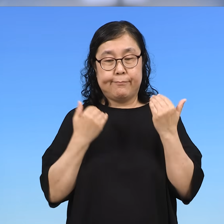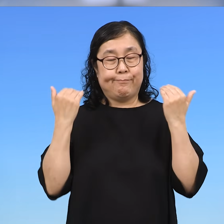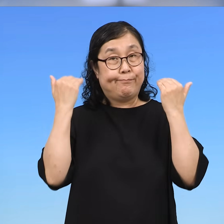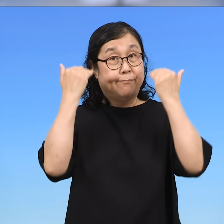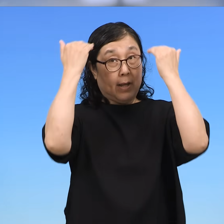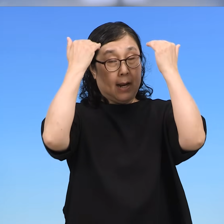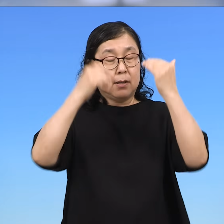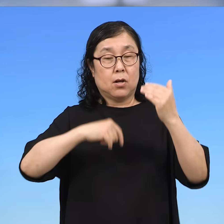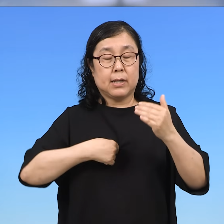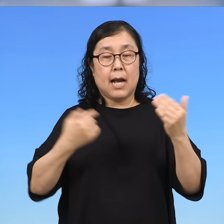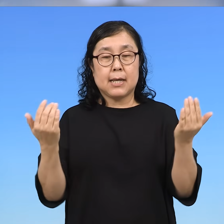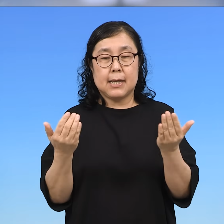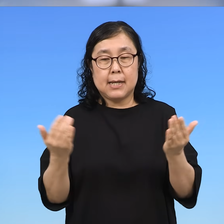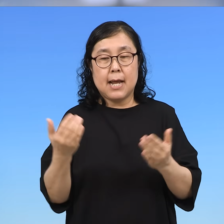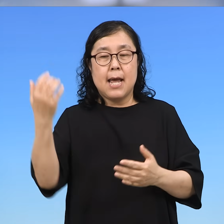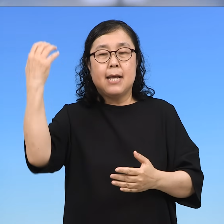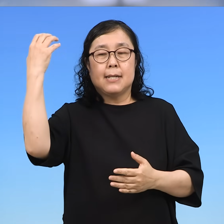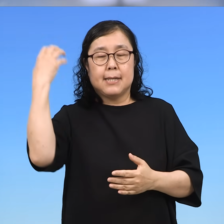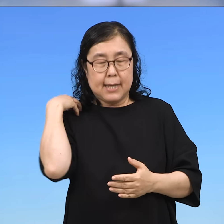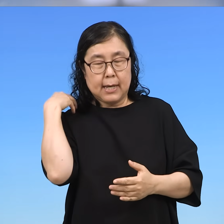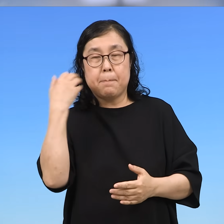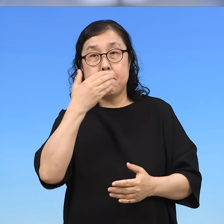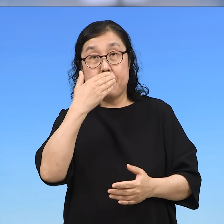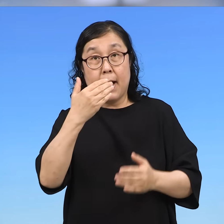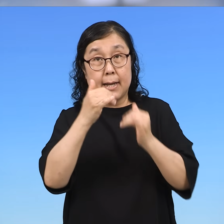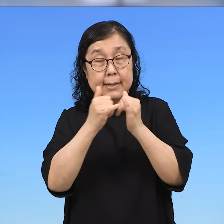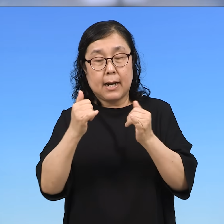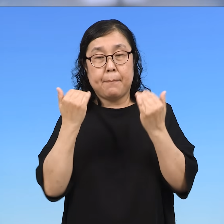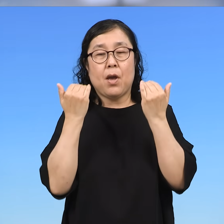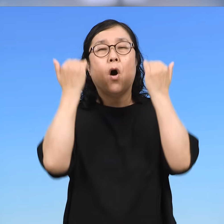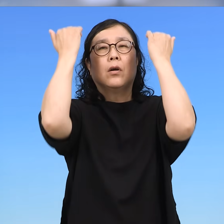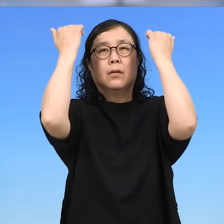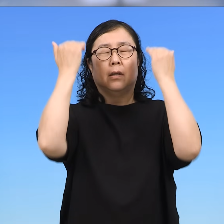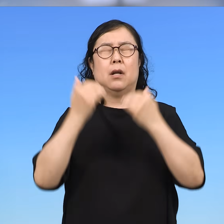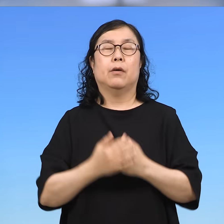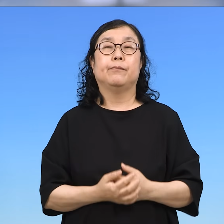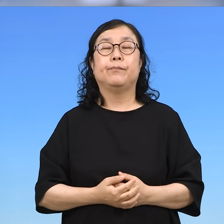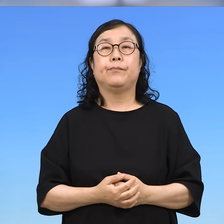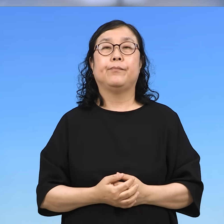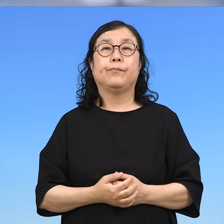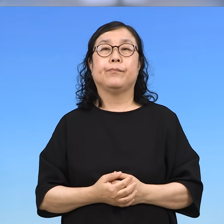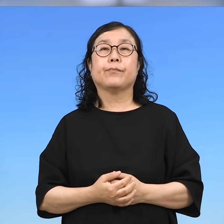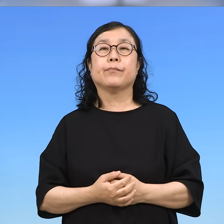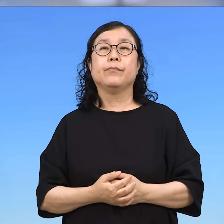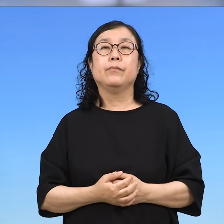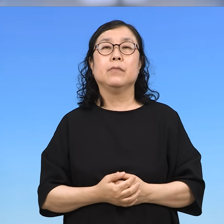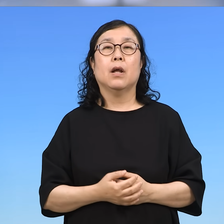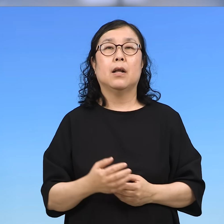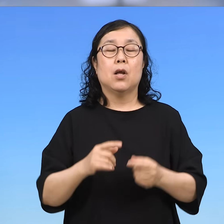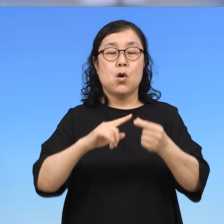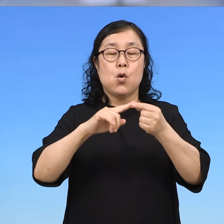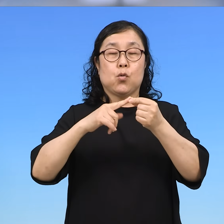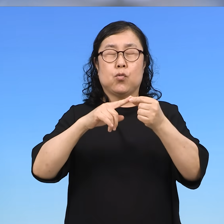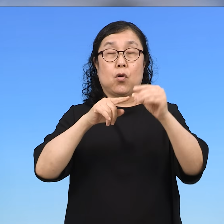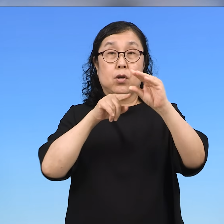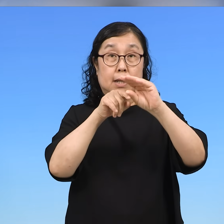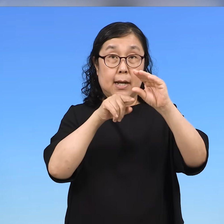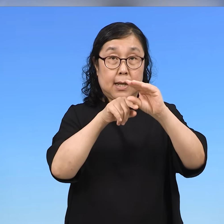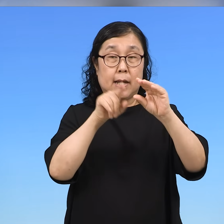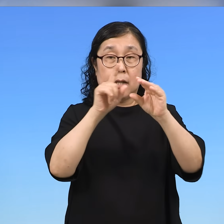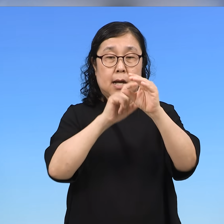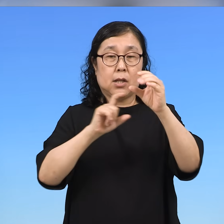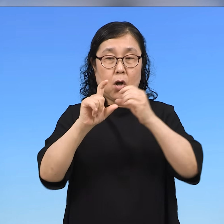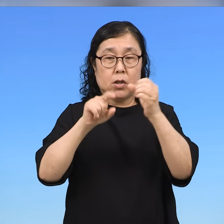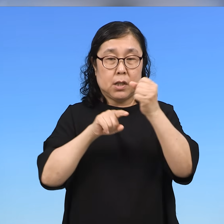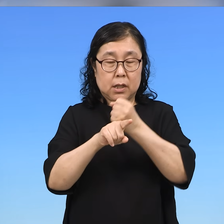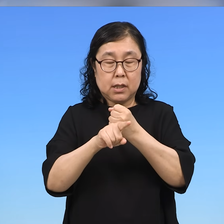일에 책임을 지는 사람, 이 사람이 어른이라고 그렇게 정의하는 겁니다. 그런데 여러분, 저는요, 이 국어사전에다가 하나